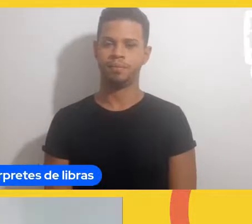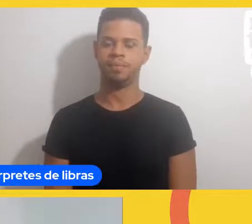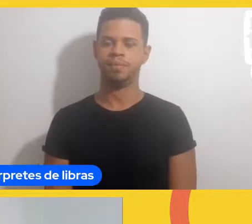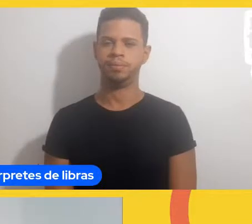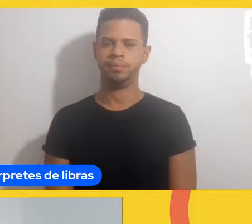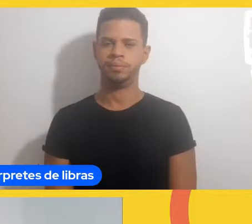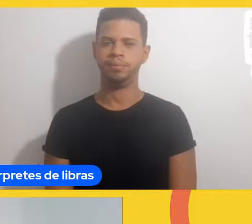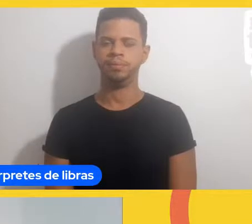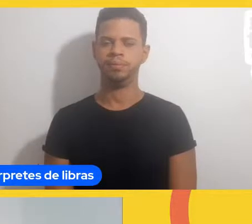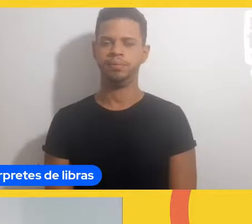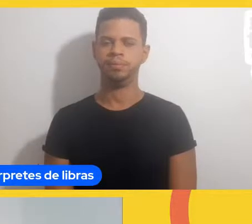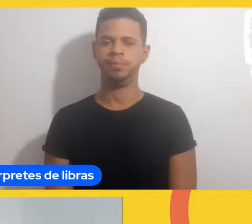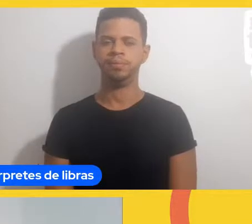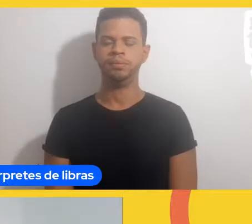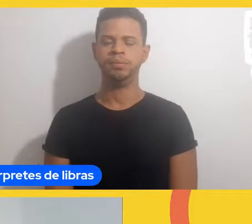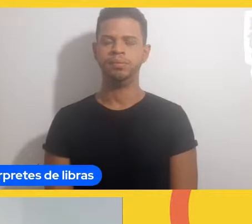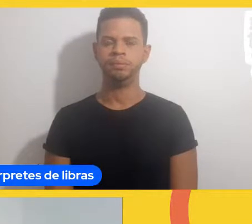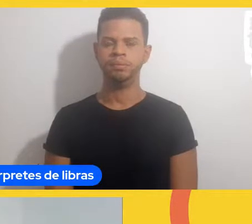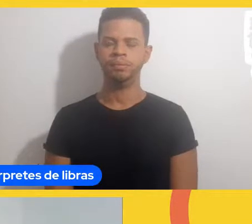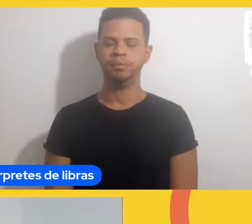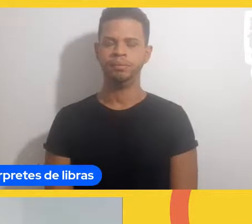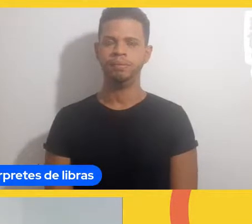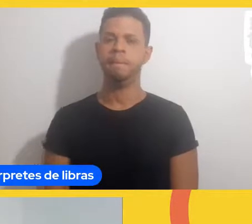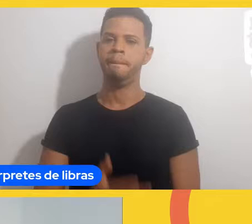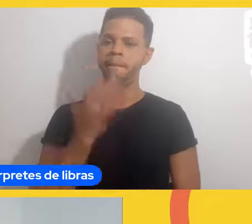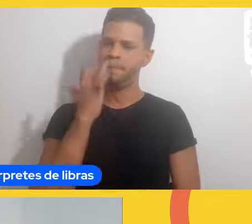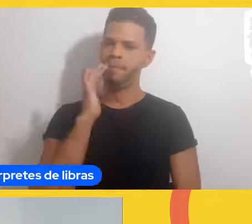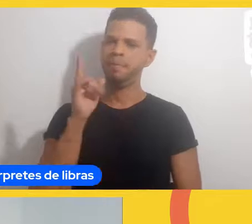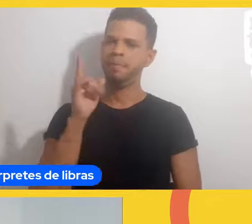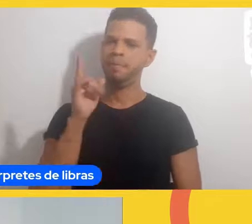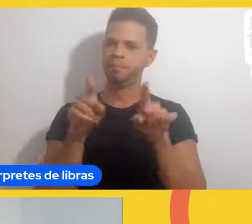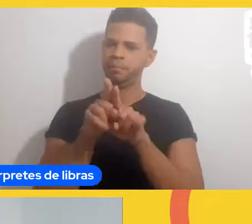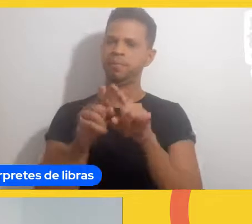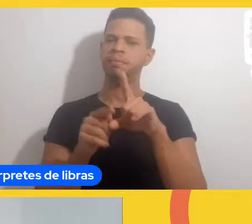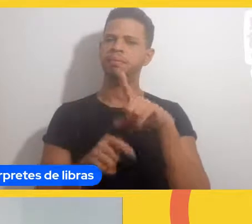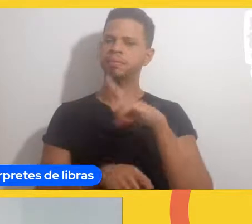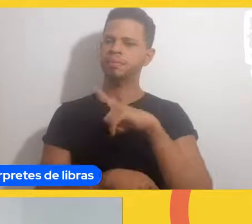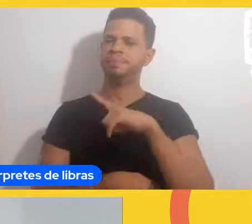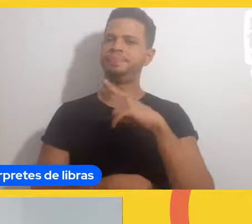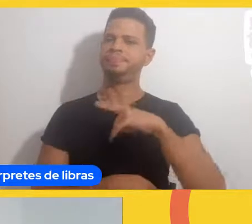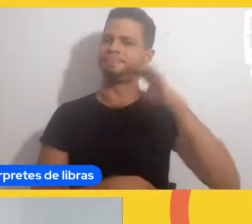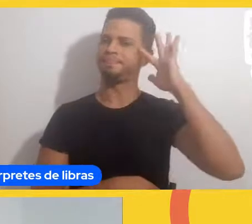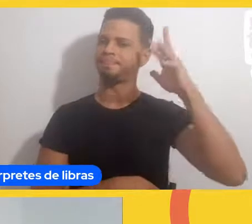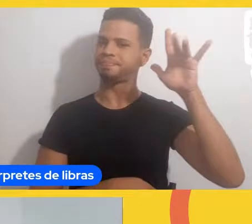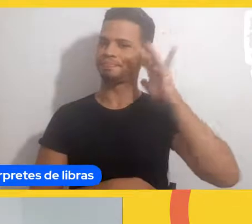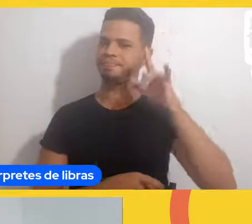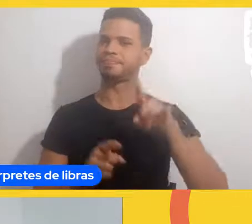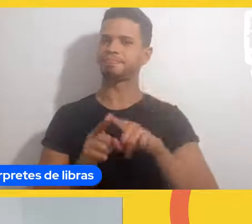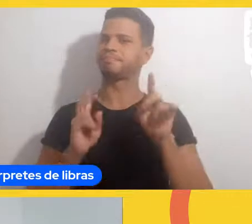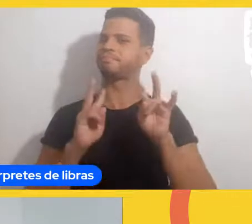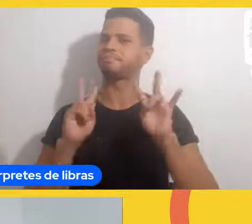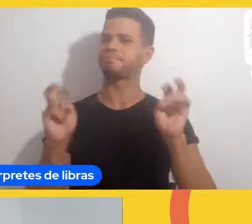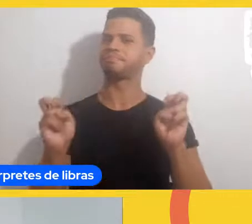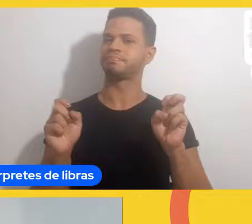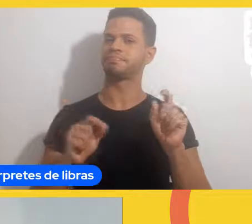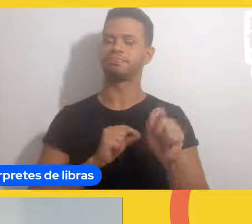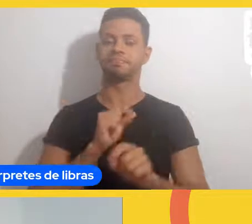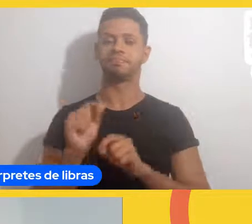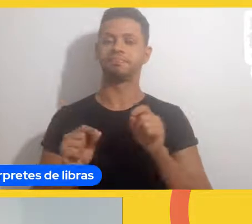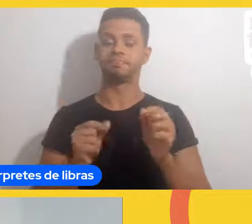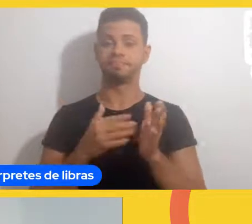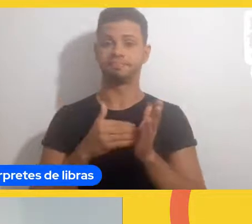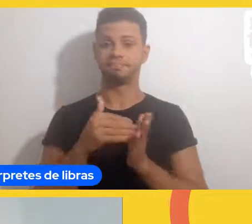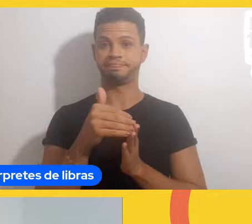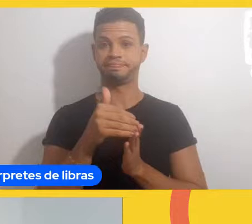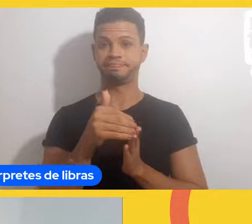Que maravilha, acho que isso também dialogava com o que eu imaginava que seja esse conceito, né? Que seja esses princípios, e